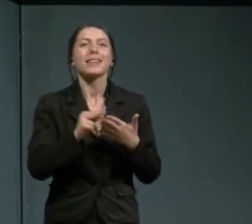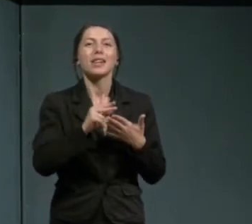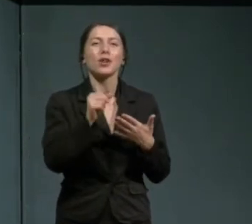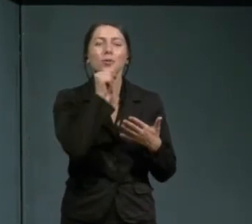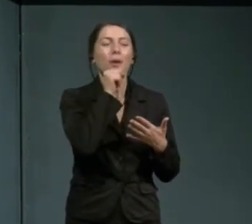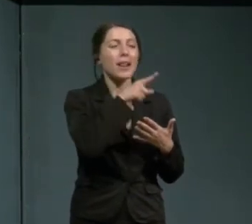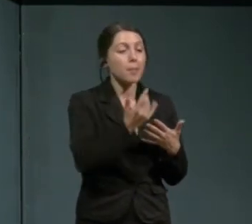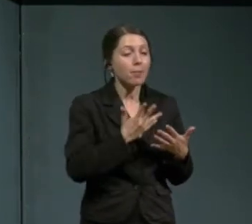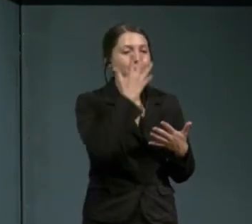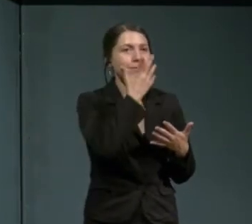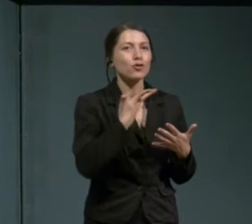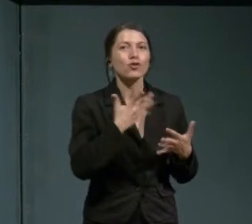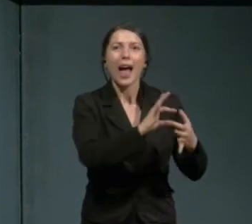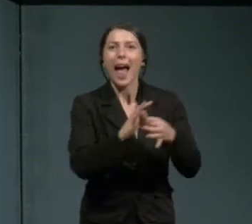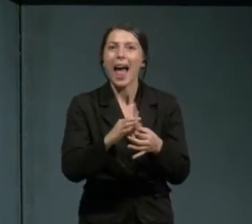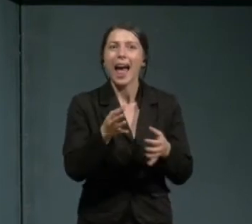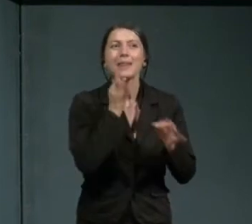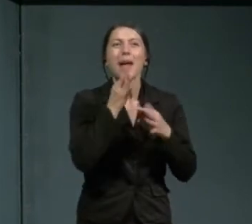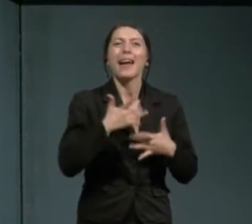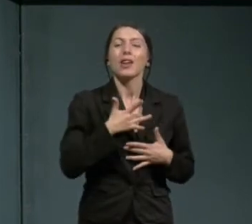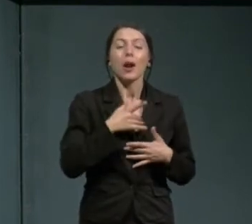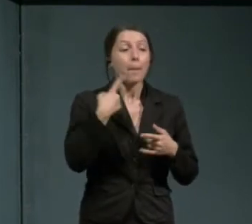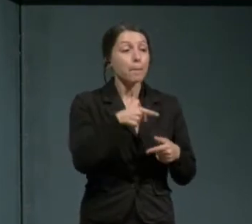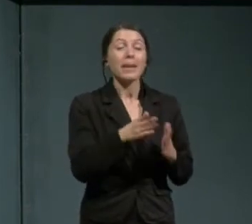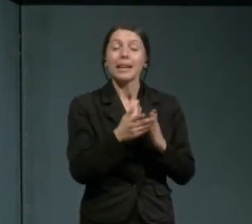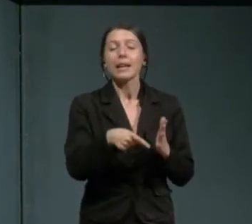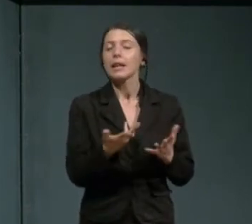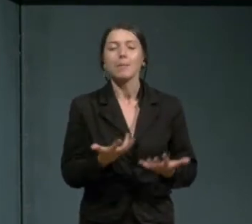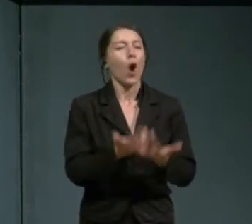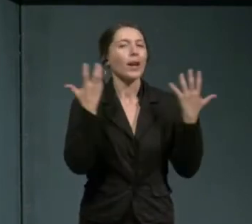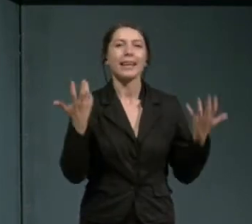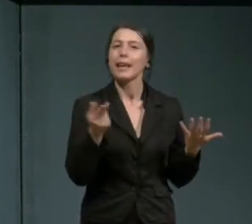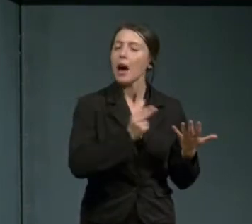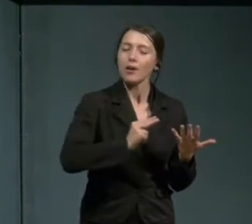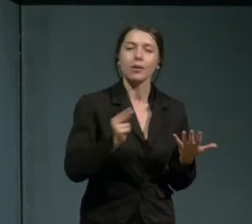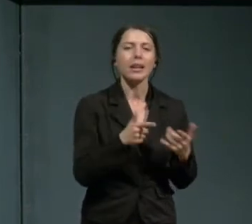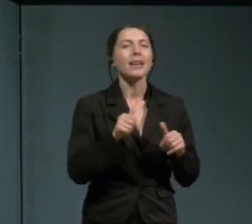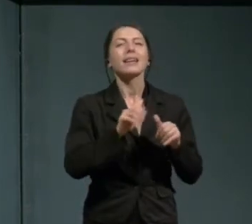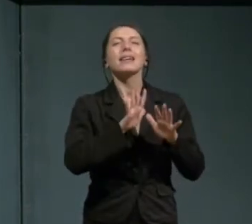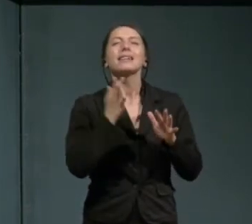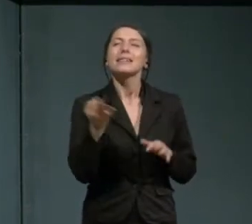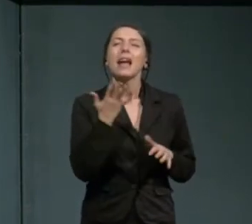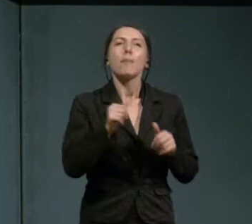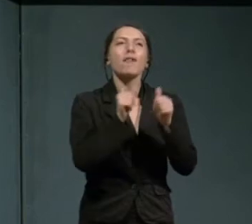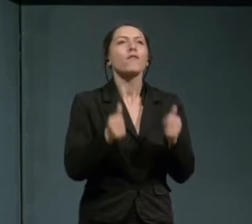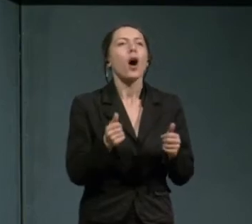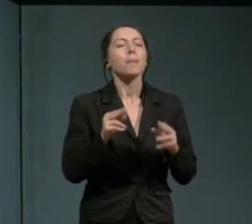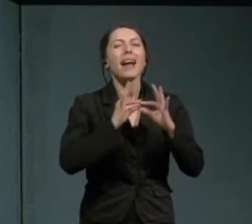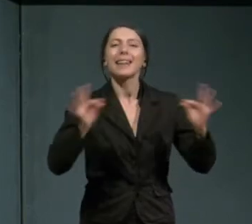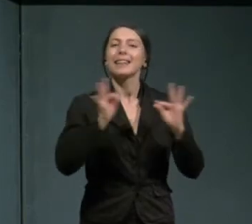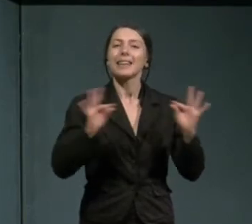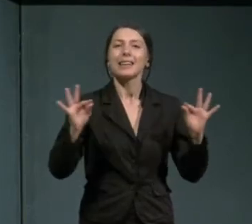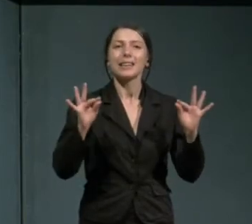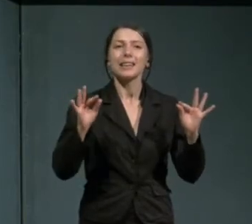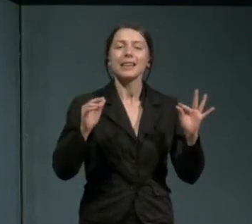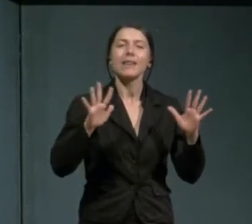del corpo e questo è molto radicale nel libro molto network siamo sempre in una forma di descrizione una forma descrittiva